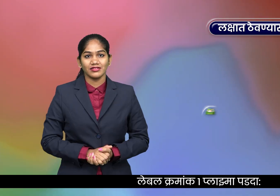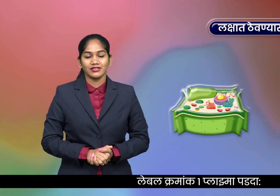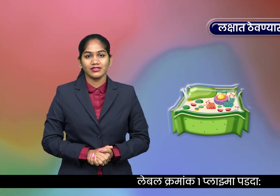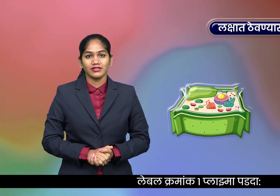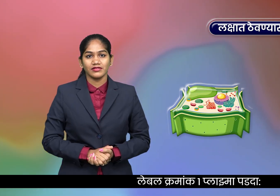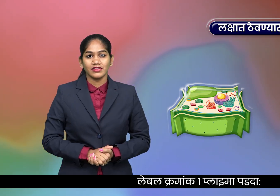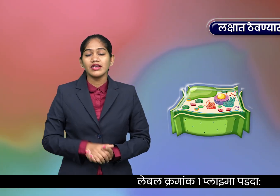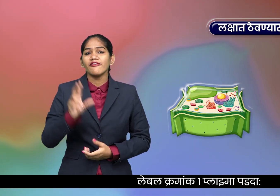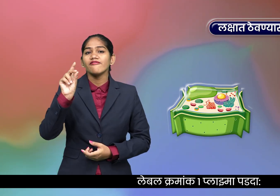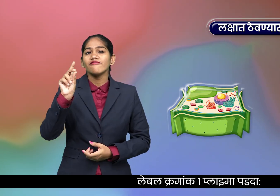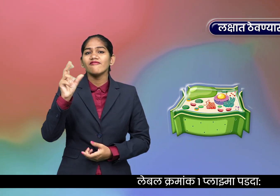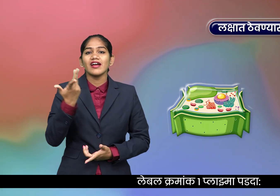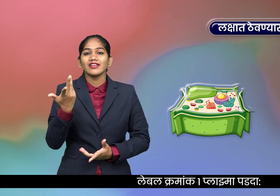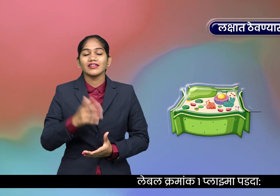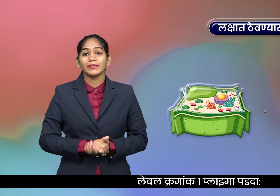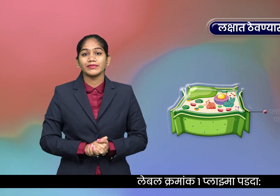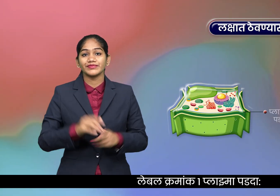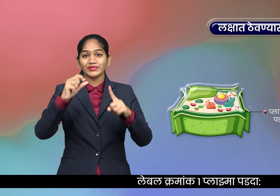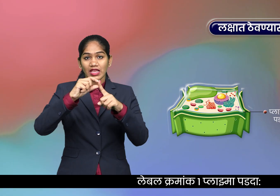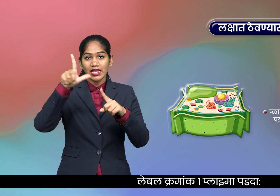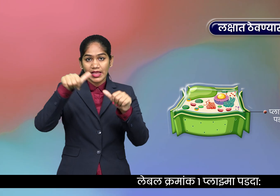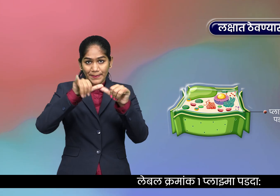लेबल क्रमांक पहिला, प्लाझ्मा पडदा.